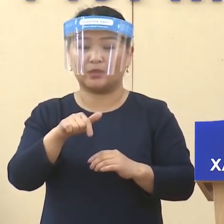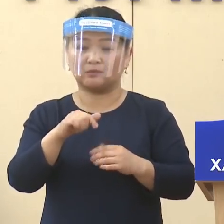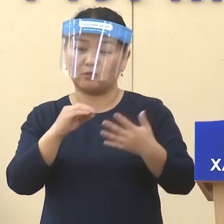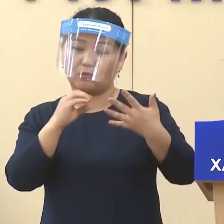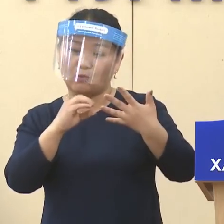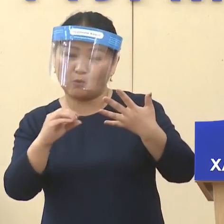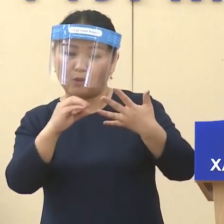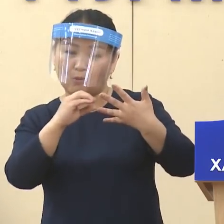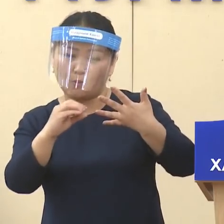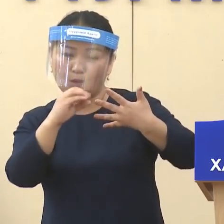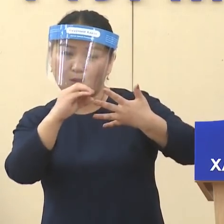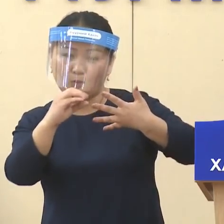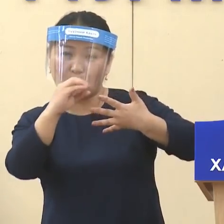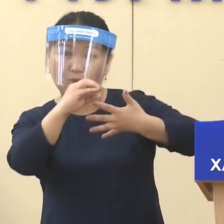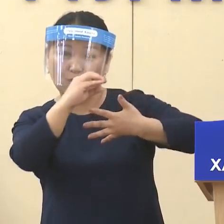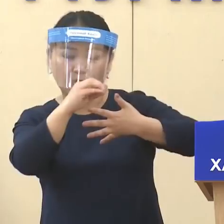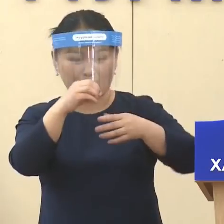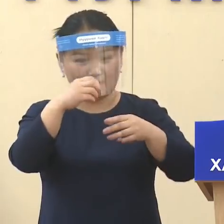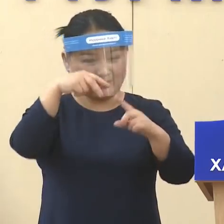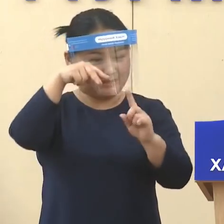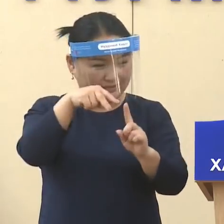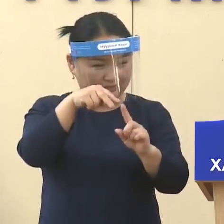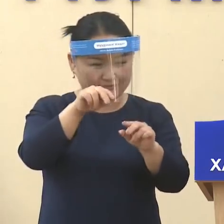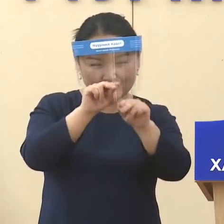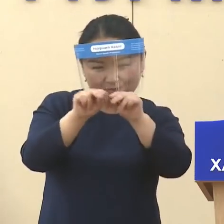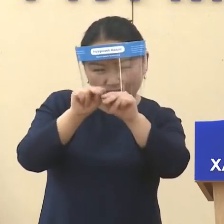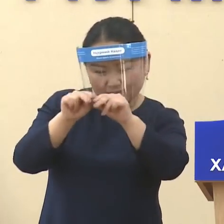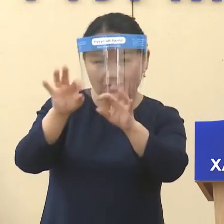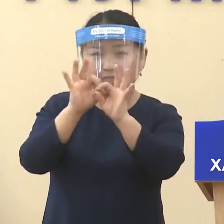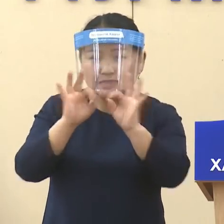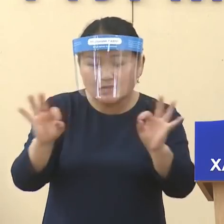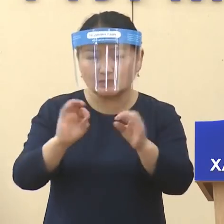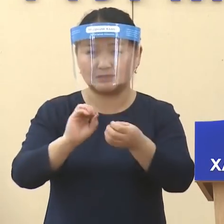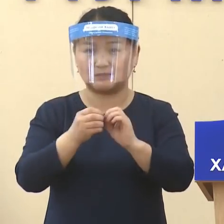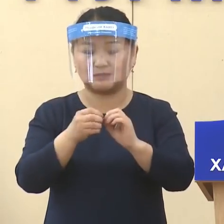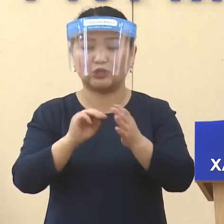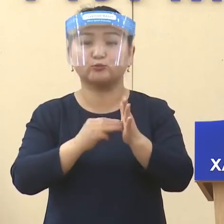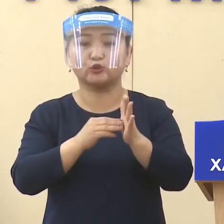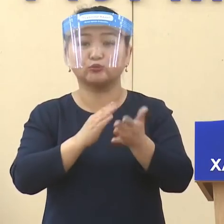ангилалт гээд хяналтаа бол нарийн чанд хийхэл ийм төлөвлөгөөтэй байгаа.